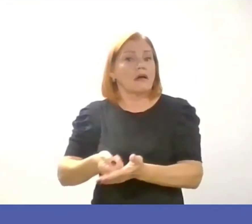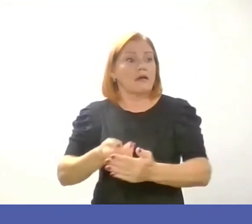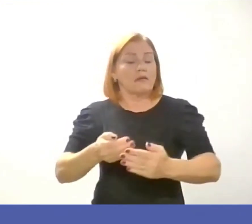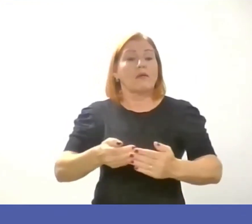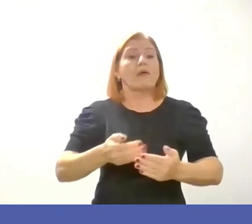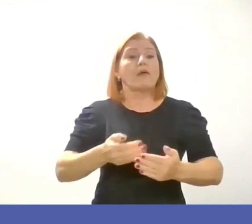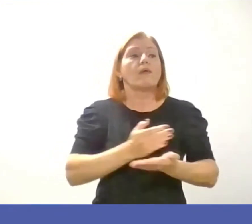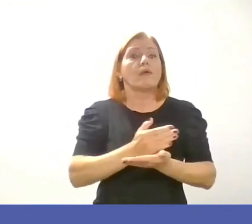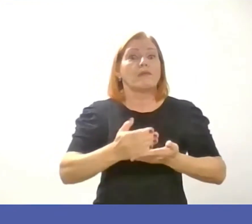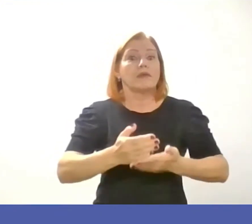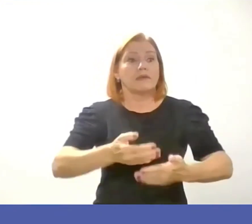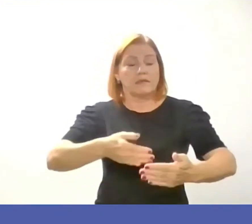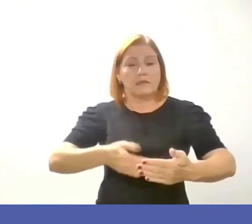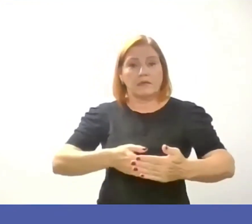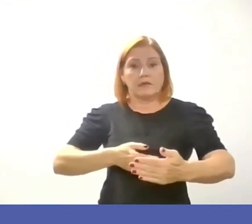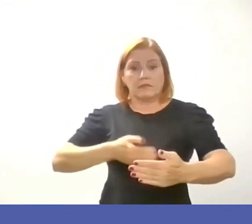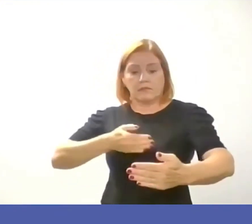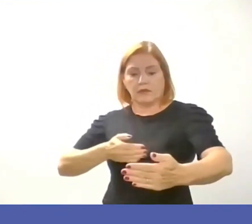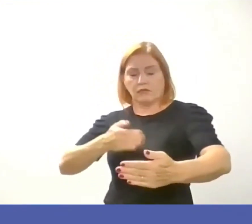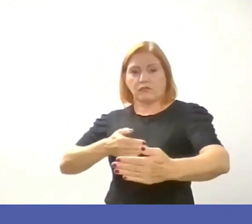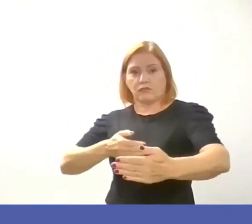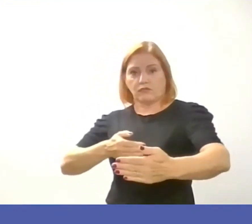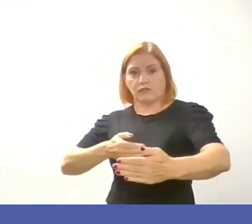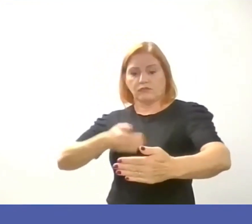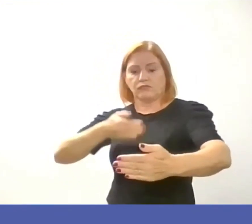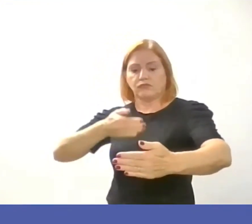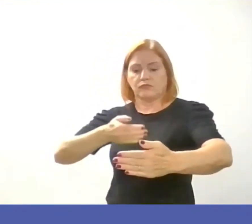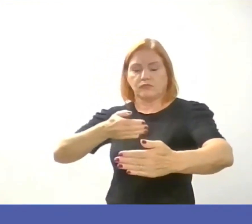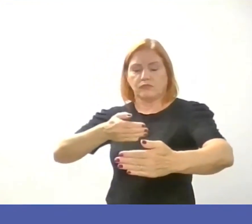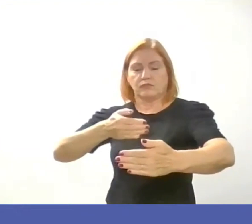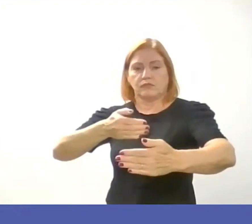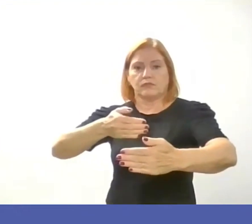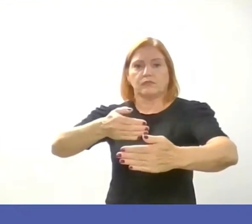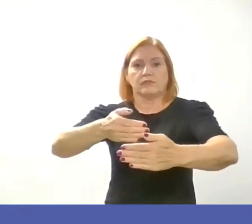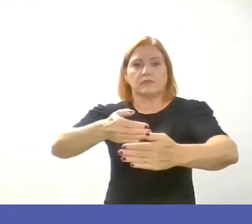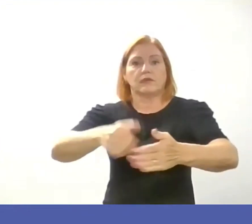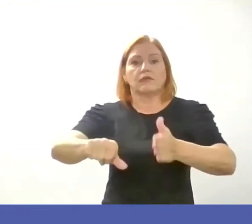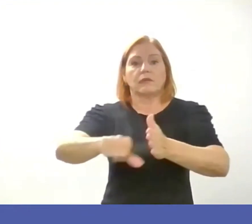indo até aos primeiros.